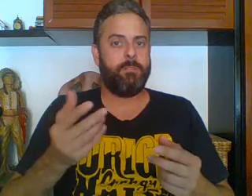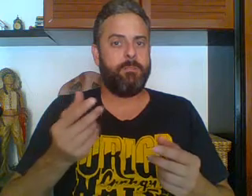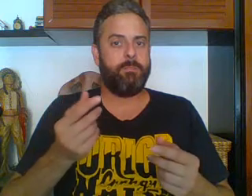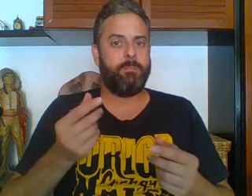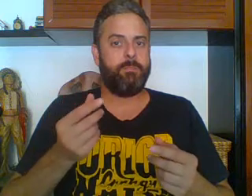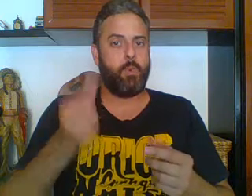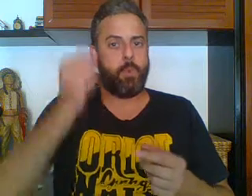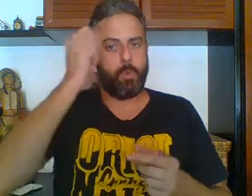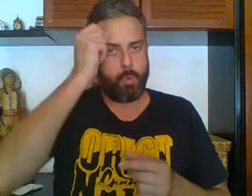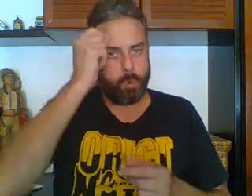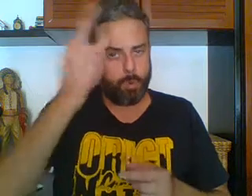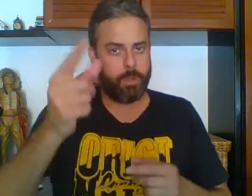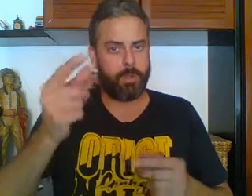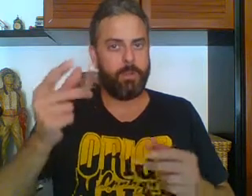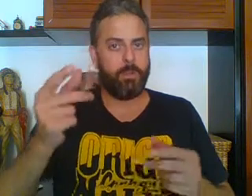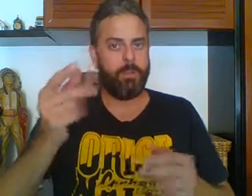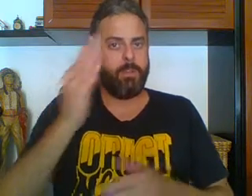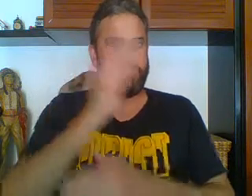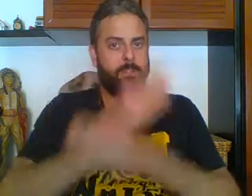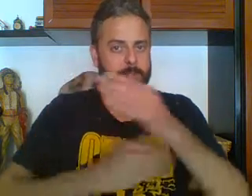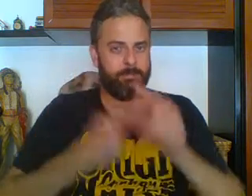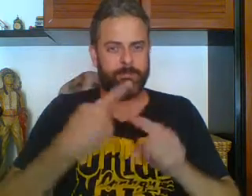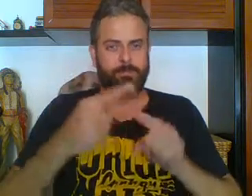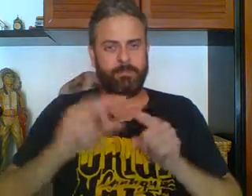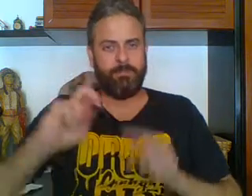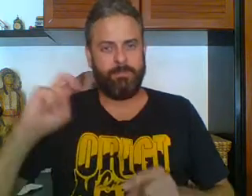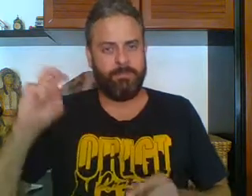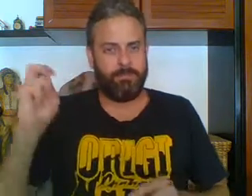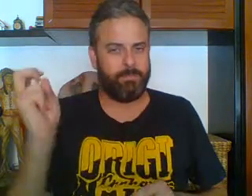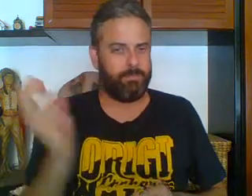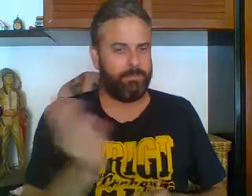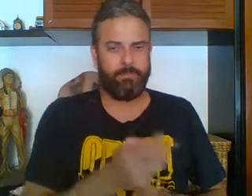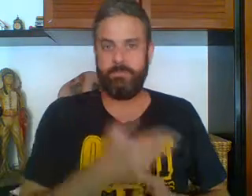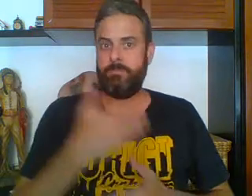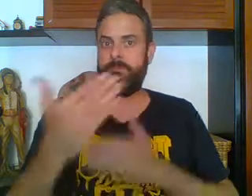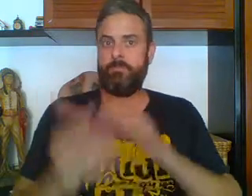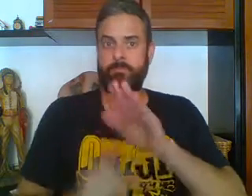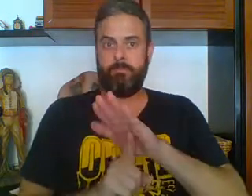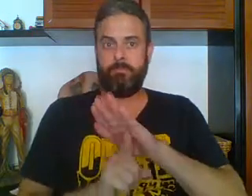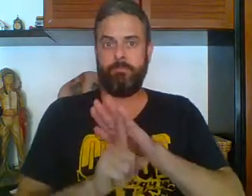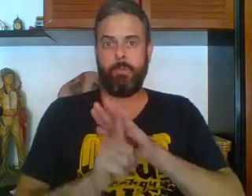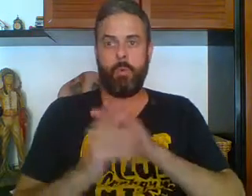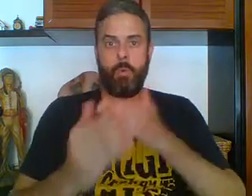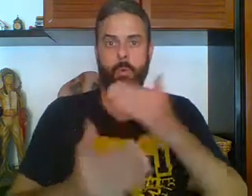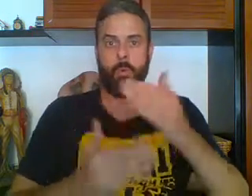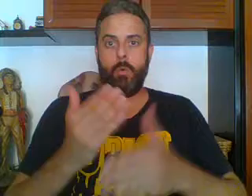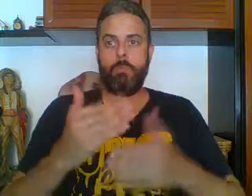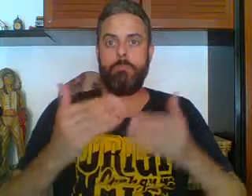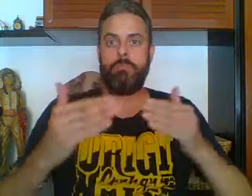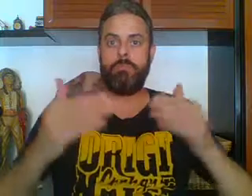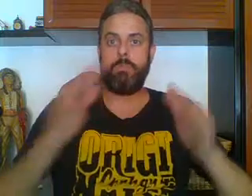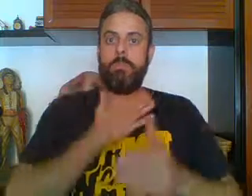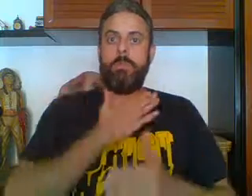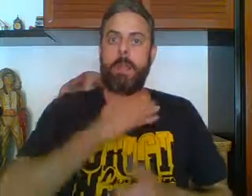dolor de piernas es mucho mayor que cuando hacíamos como que hemos tenido hasta ahora. Estamos viendo este palacio